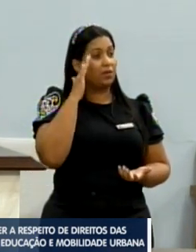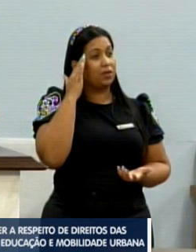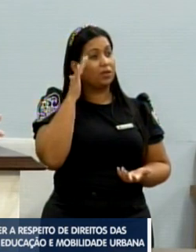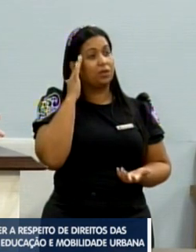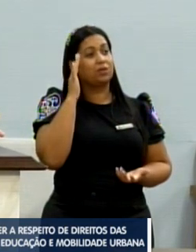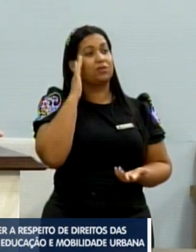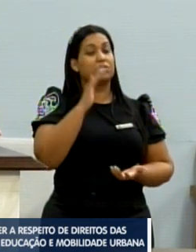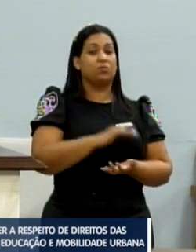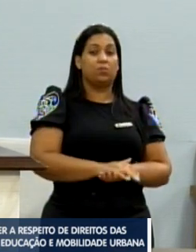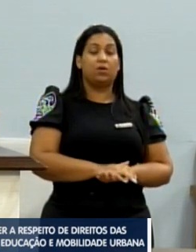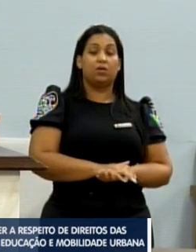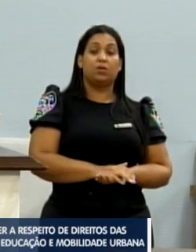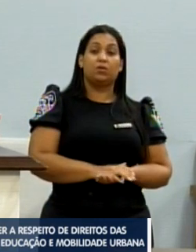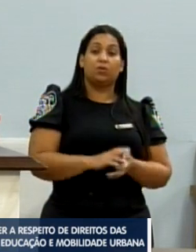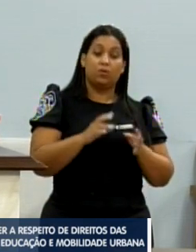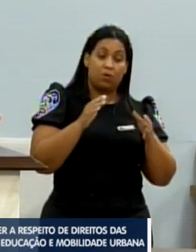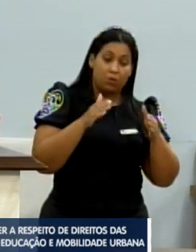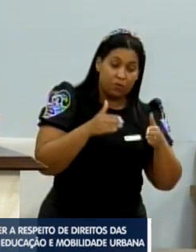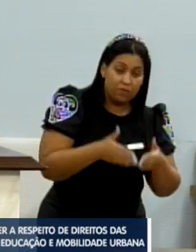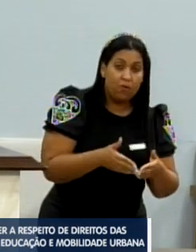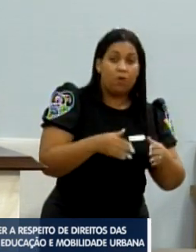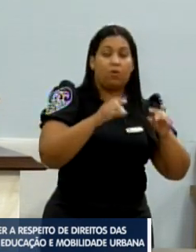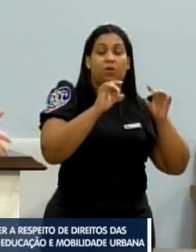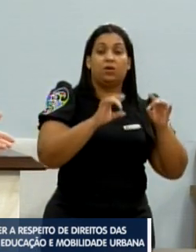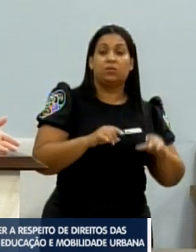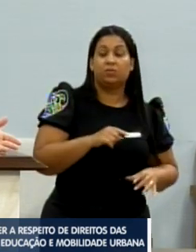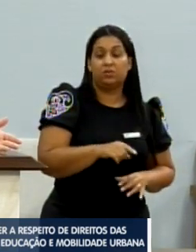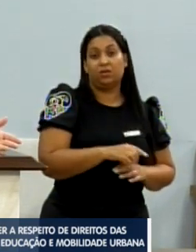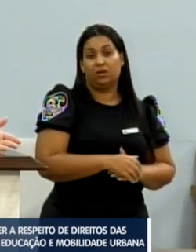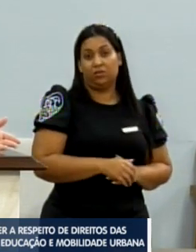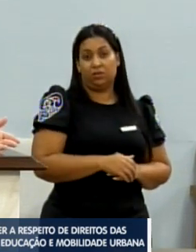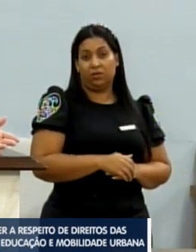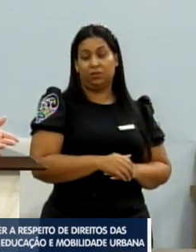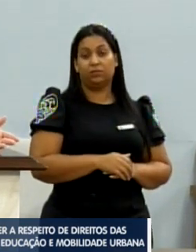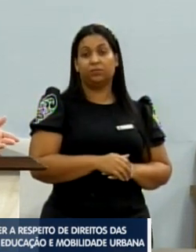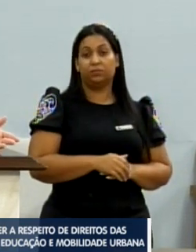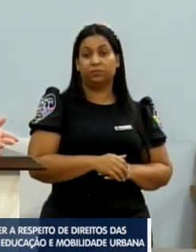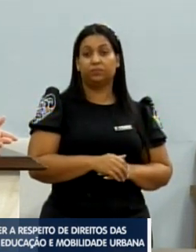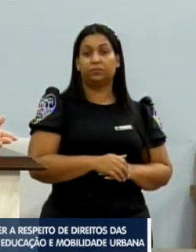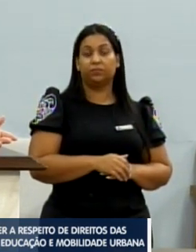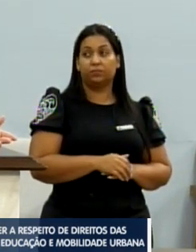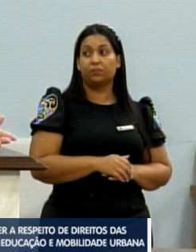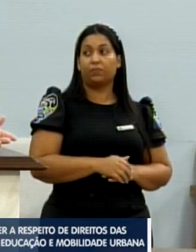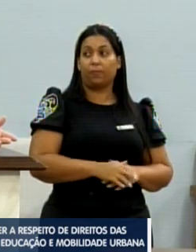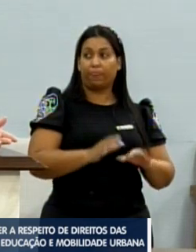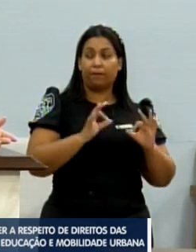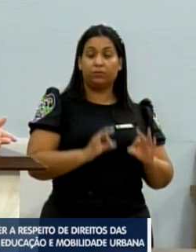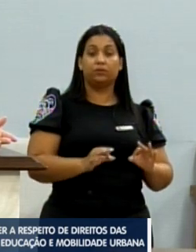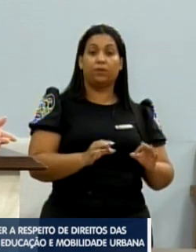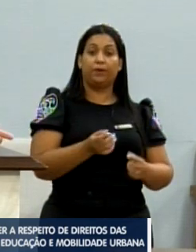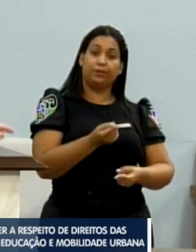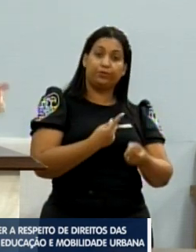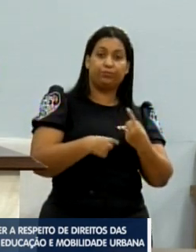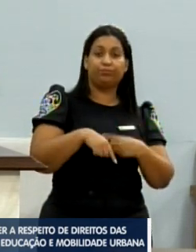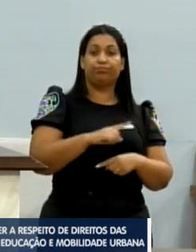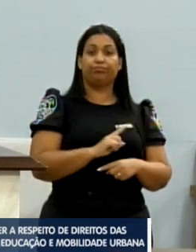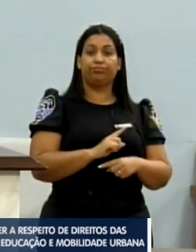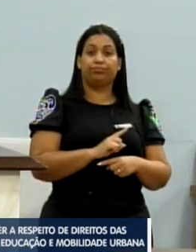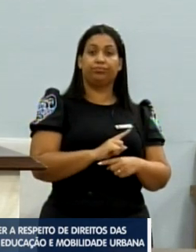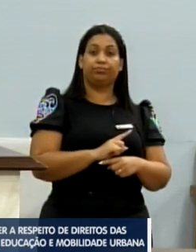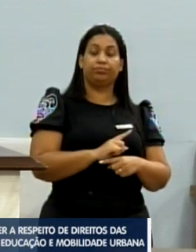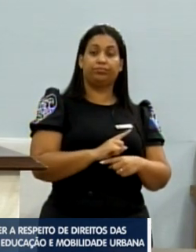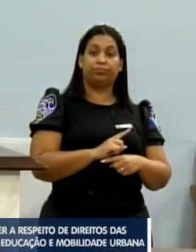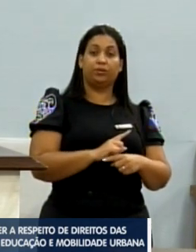formação especializada, e o que a gente tem do poder público é justamente o contrário. É justamente o contrário. Quando